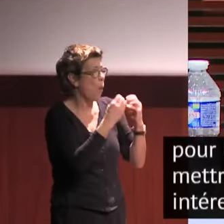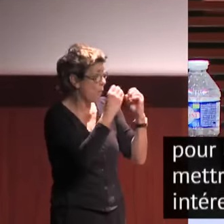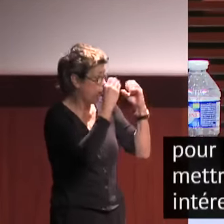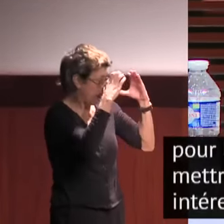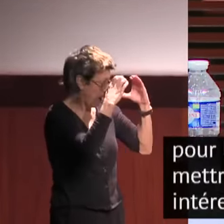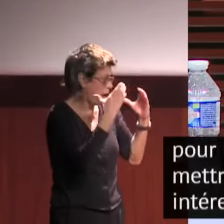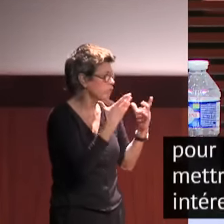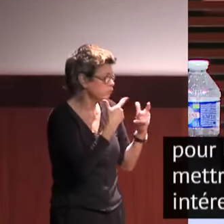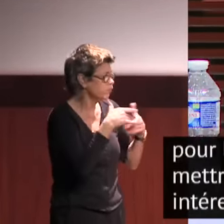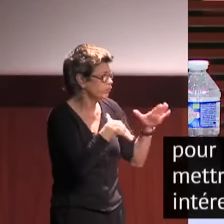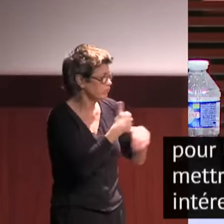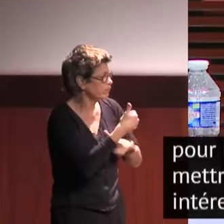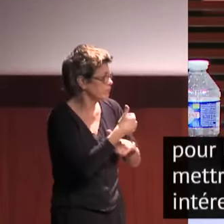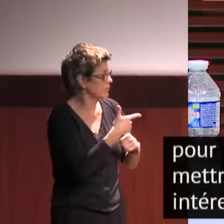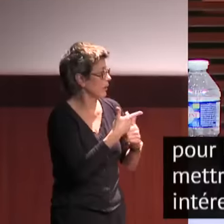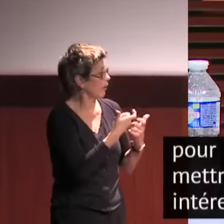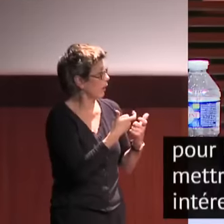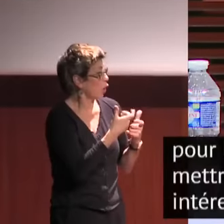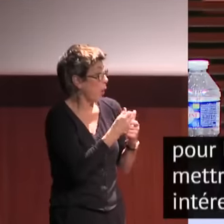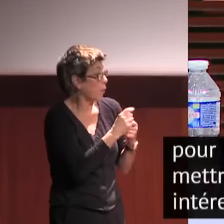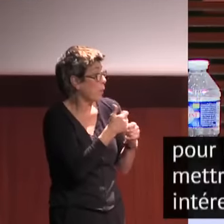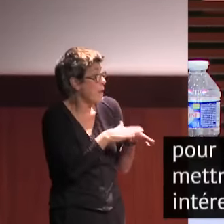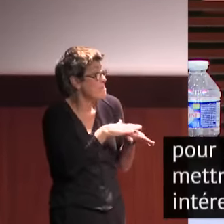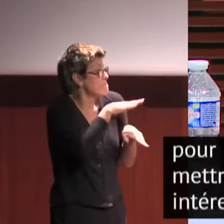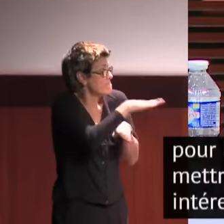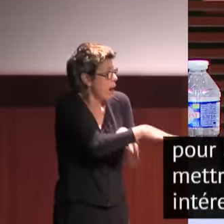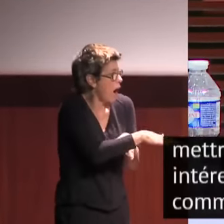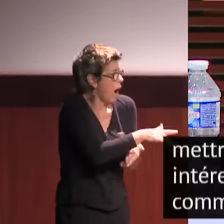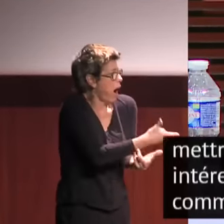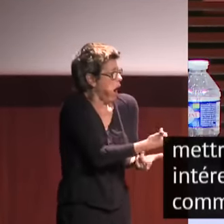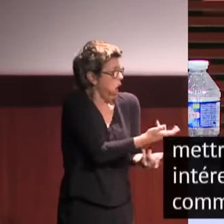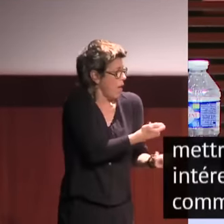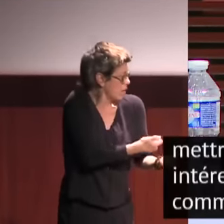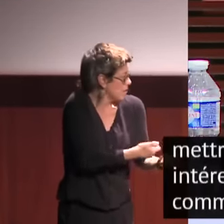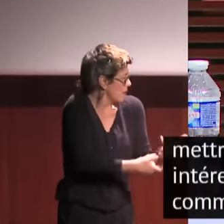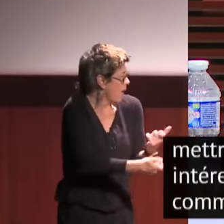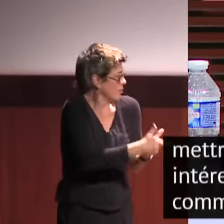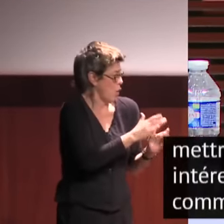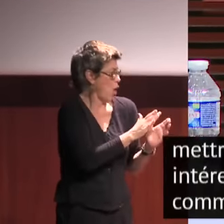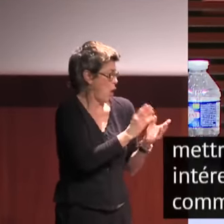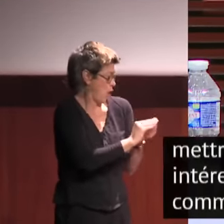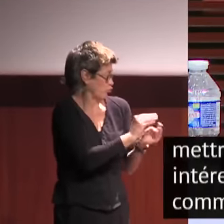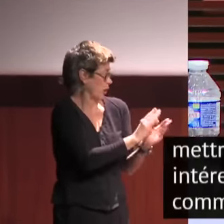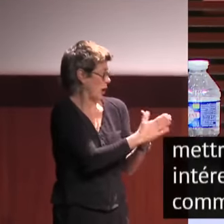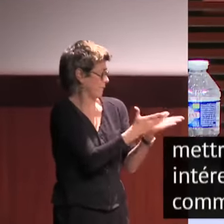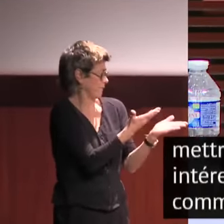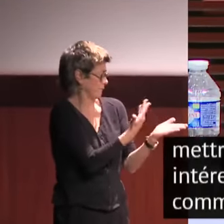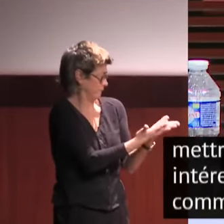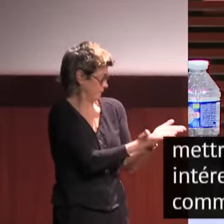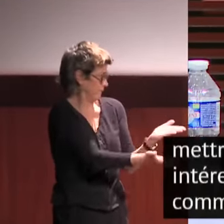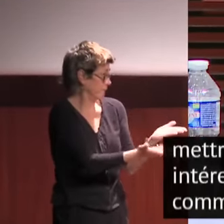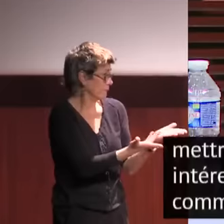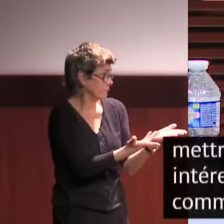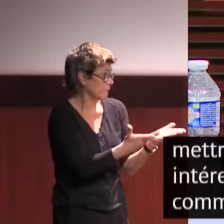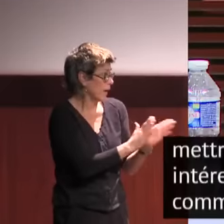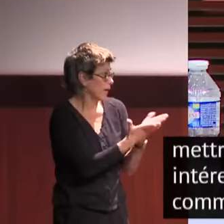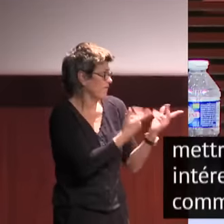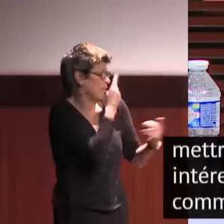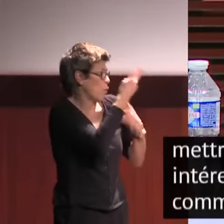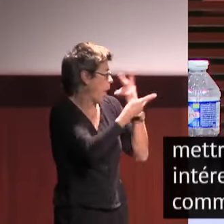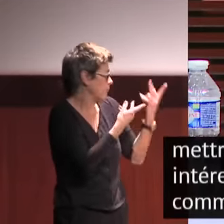peuvent très bien fonctionner et qui est une première approche de cet objet-là, qui est vraiment des livres plus